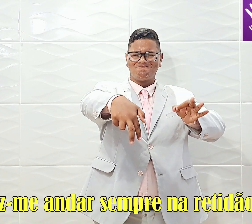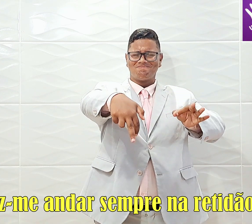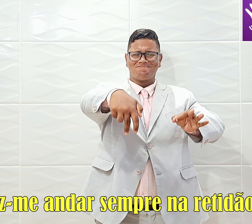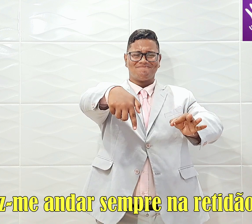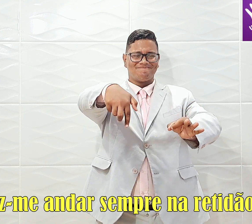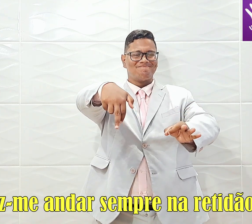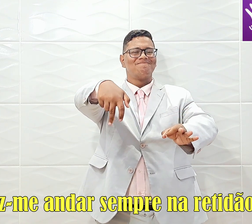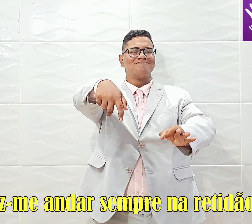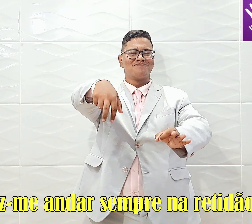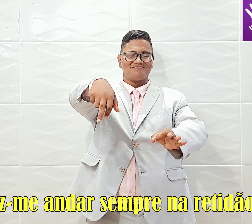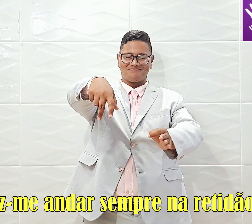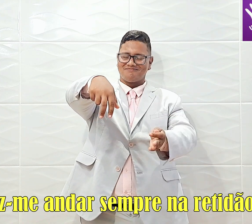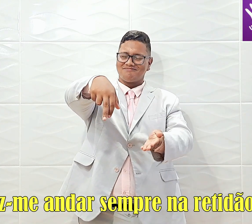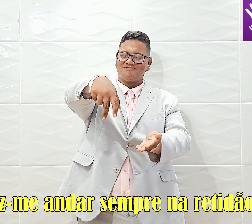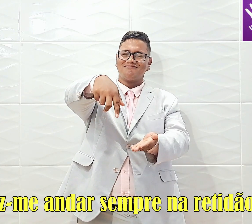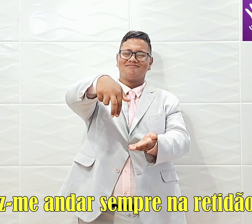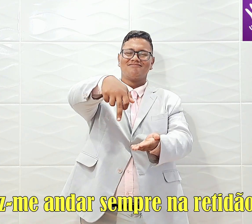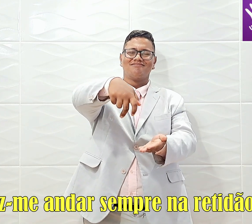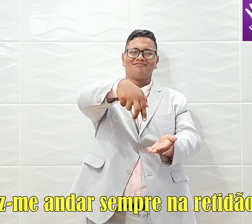retidão.